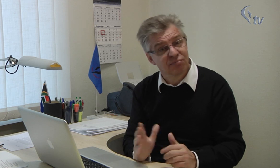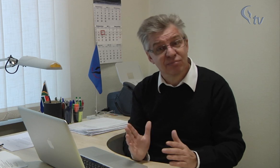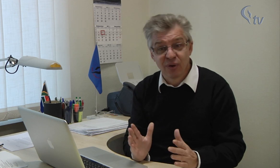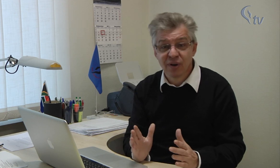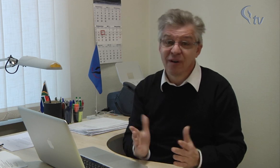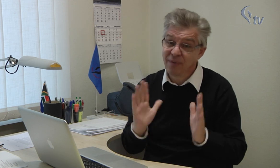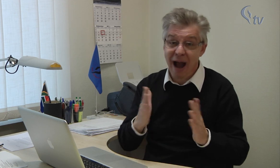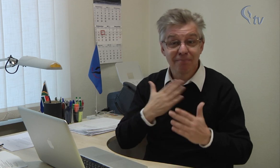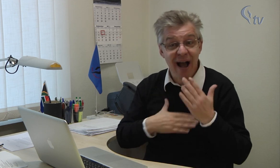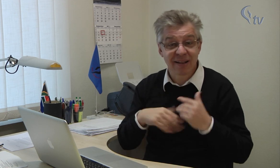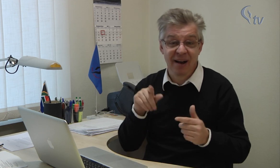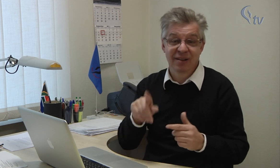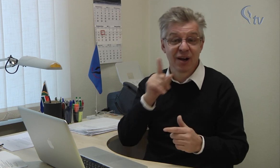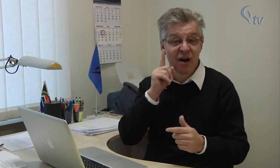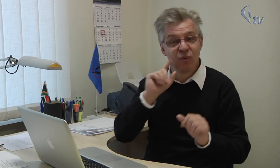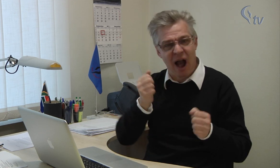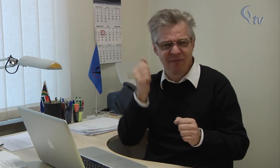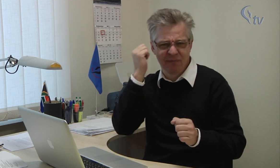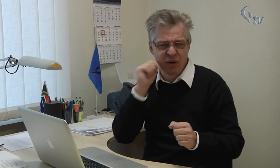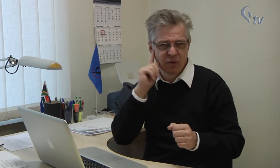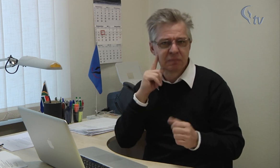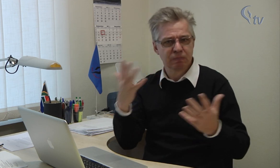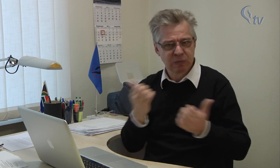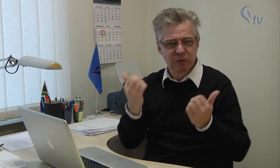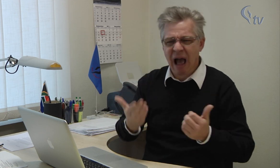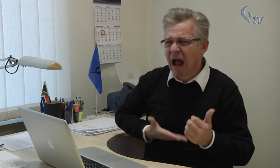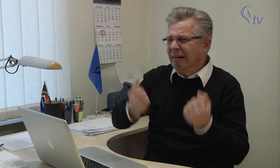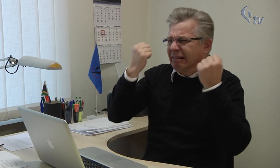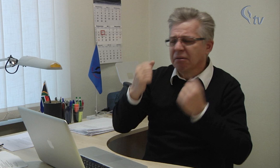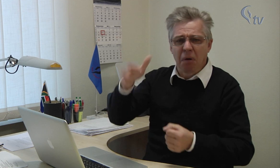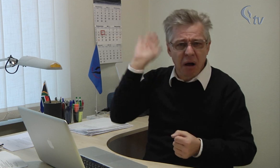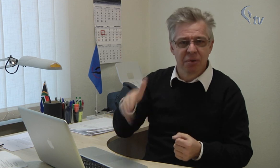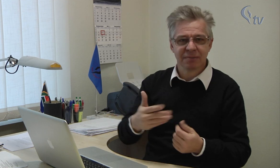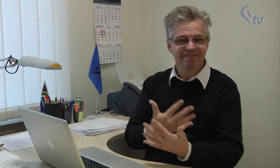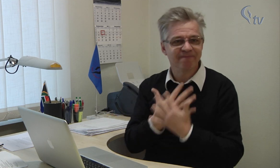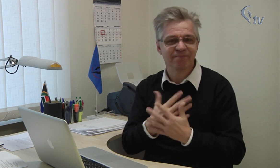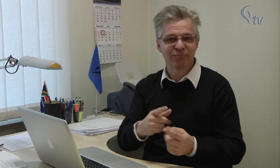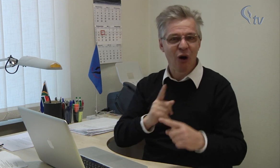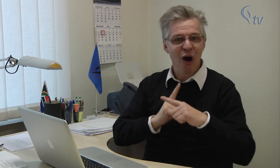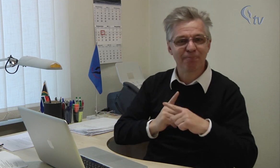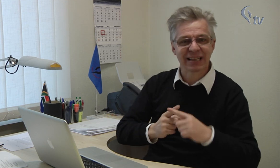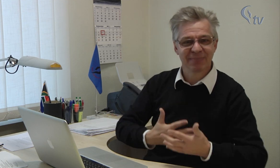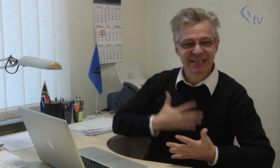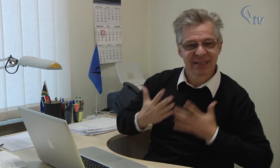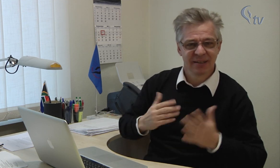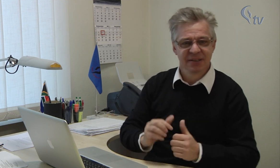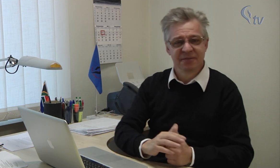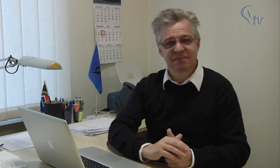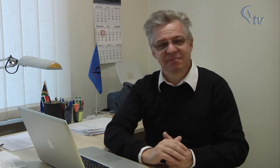kurtide kogukonnas. Aga väga meeldiv on, et nii noored kui vanad on suutnud kokku hoida vaatamata raskustele ja et nad on